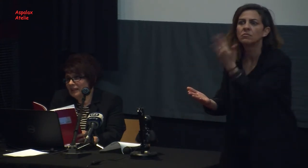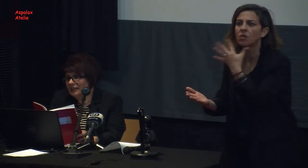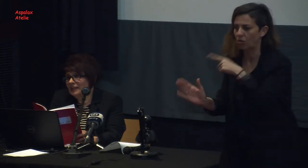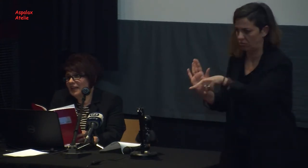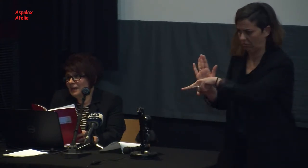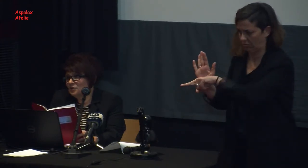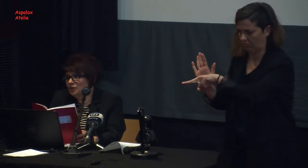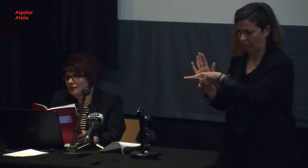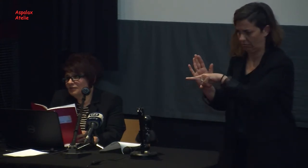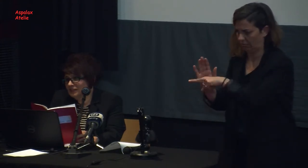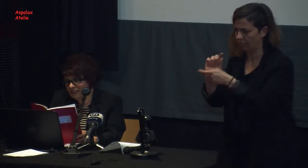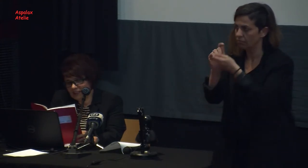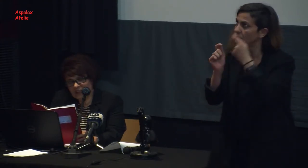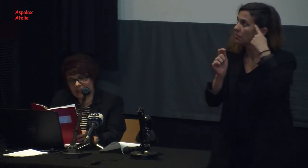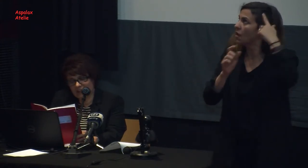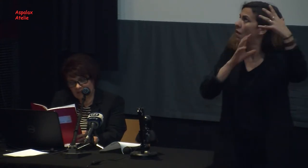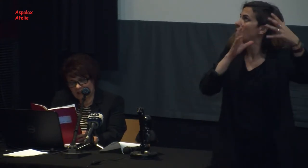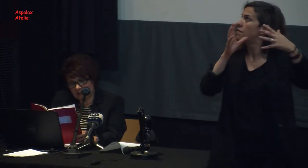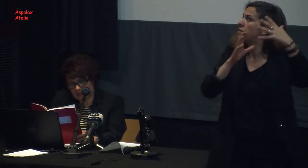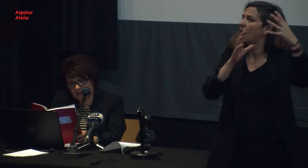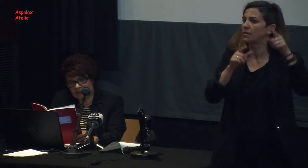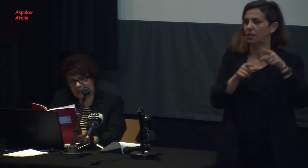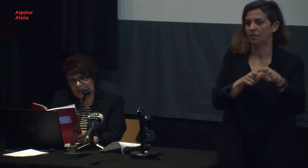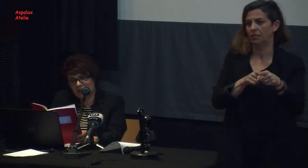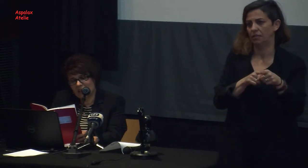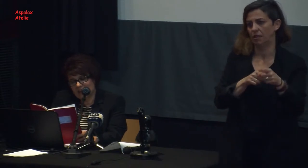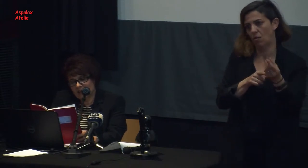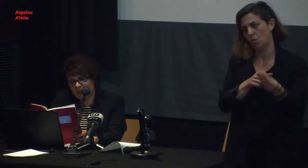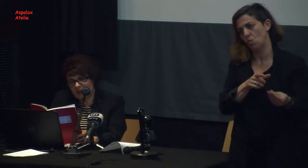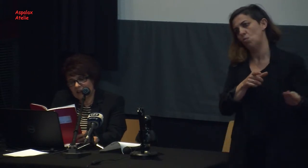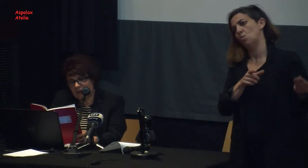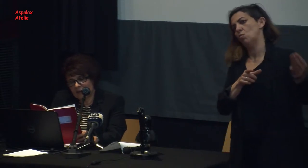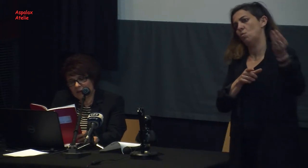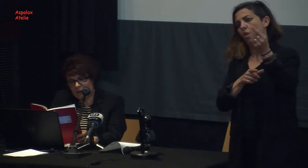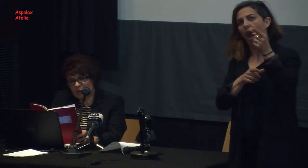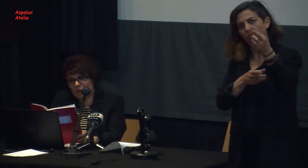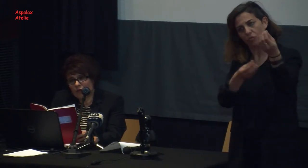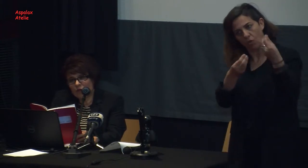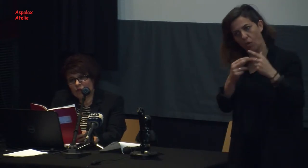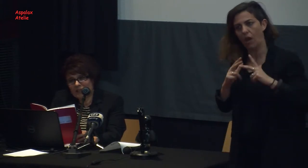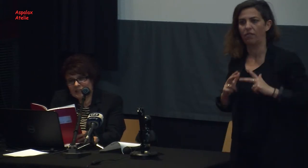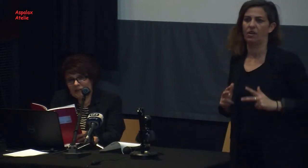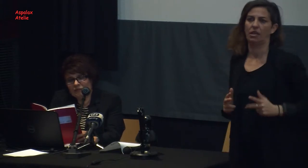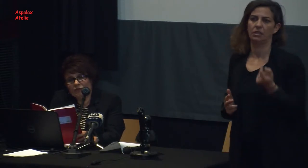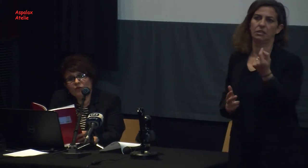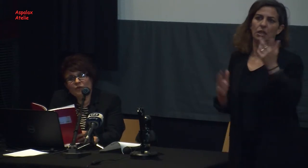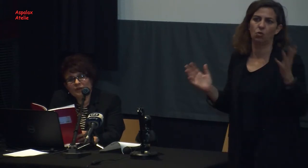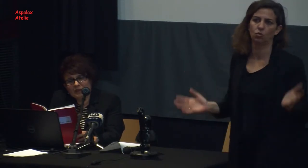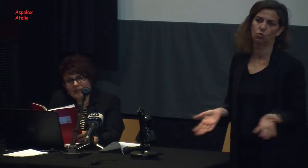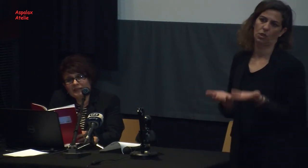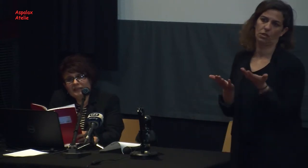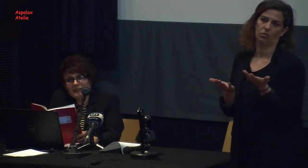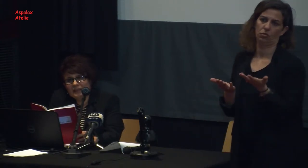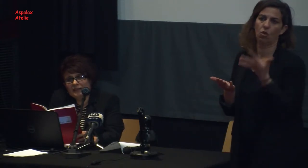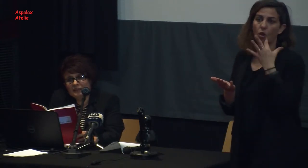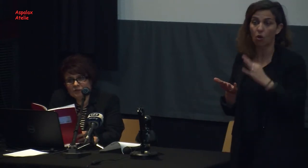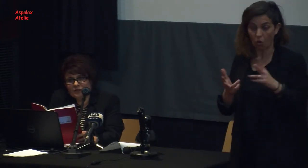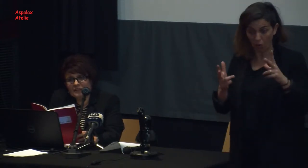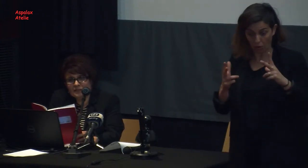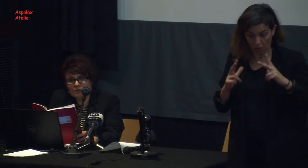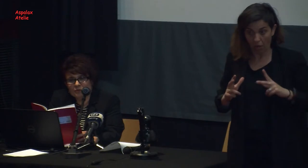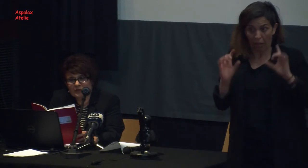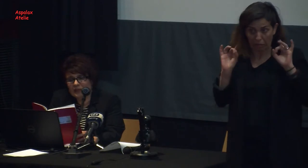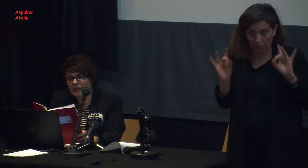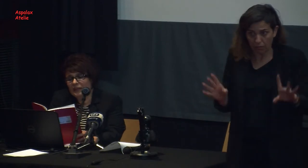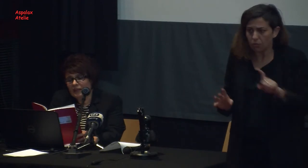να έχει έστω και αυτή τη λίγη ευχαρίστηση, που χωρίς αυτό δεν είναι δυνατόν